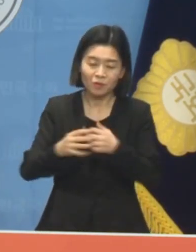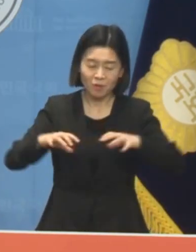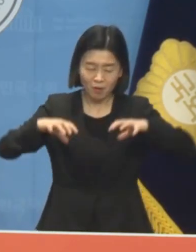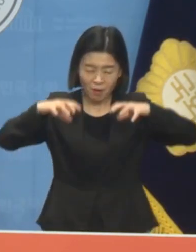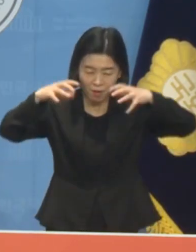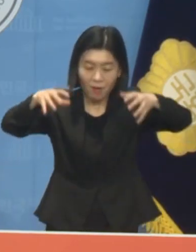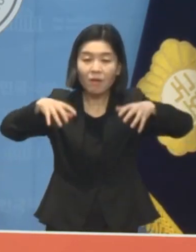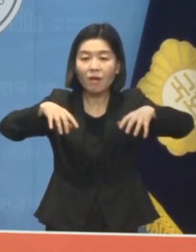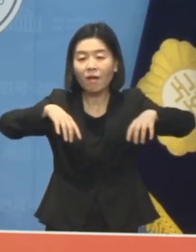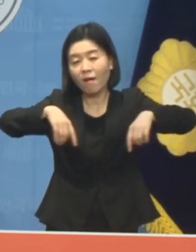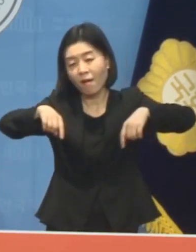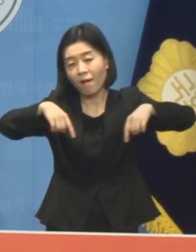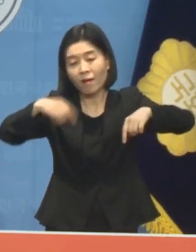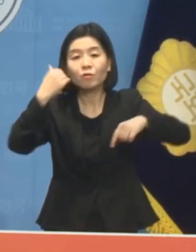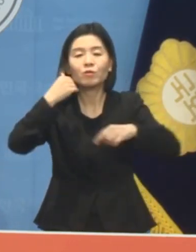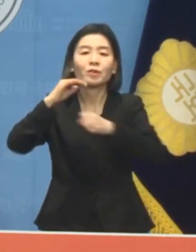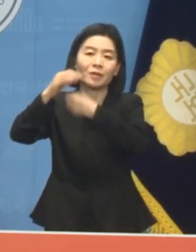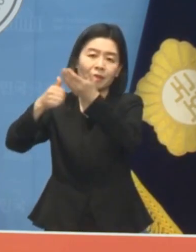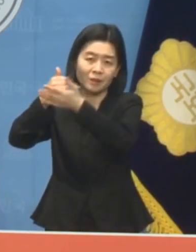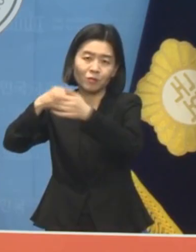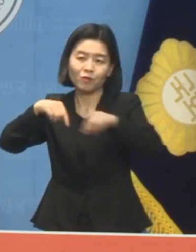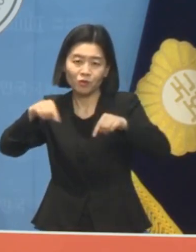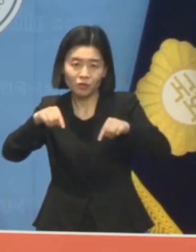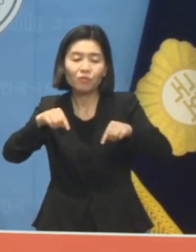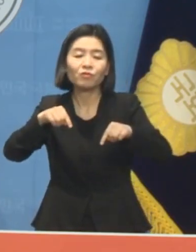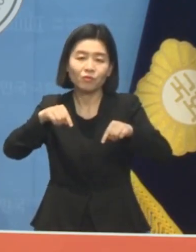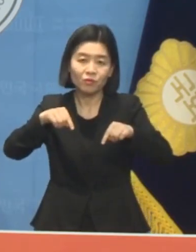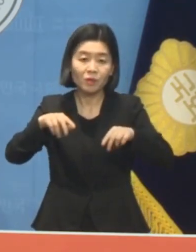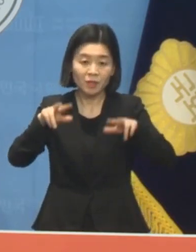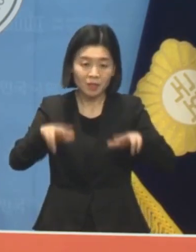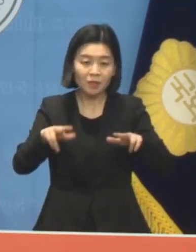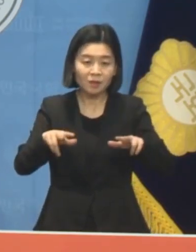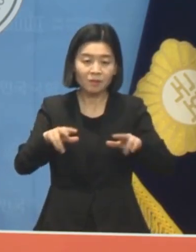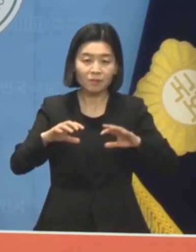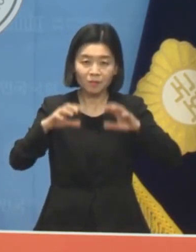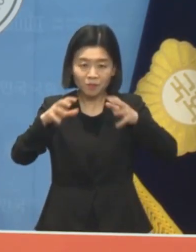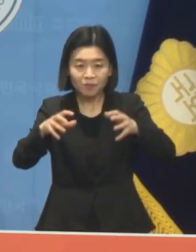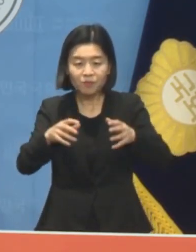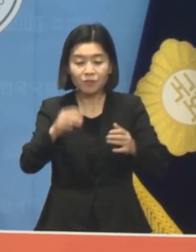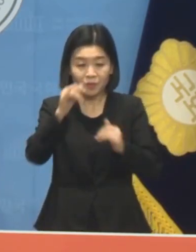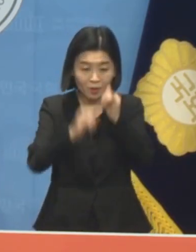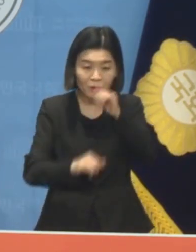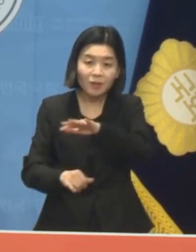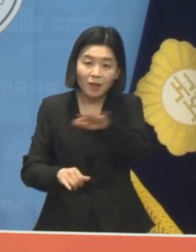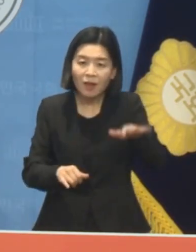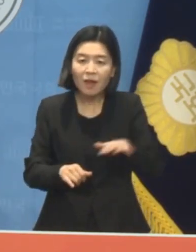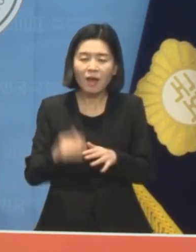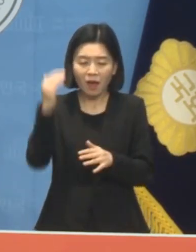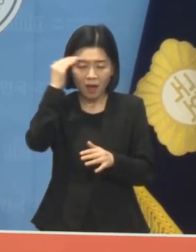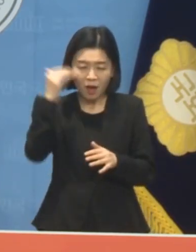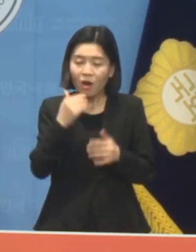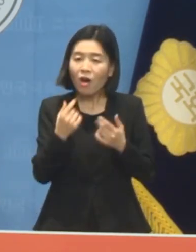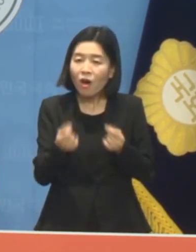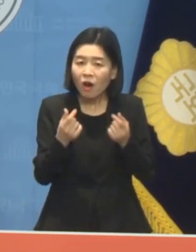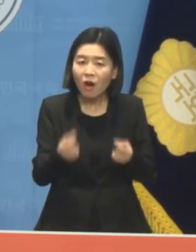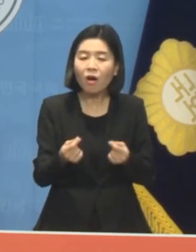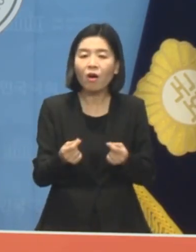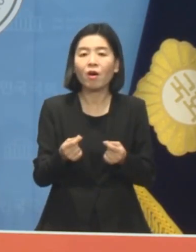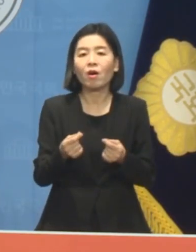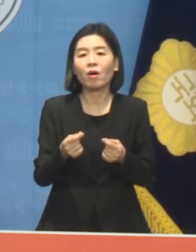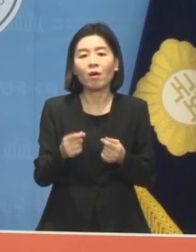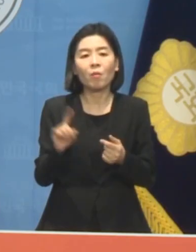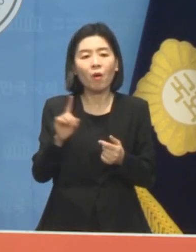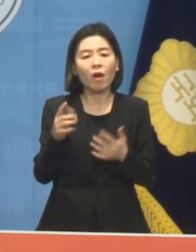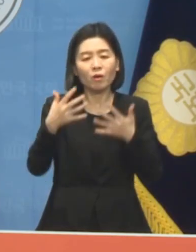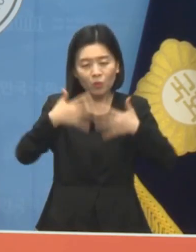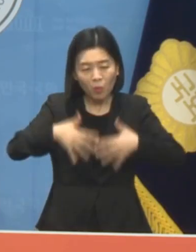있고 하나님이 도우는 줄 믿습니다. 지금 인류 역사에 우리나라만큼 여러 가지 조건이